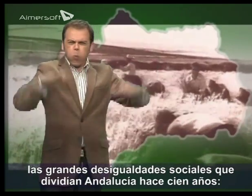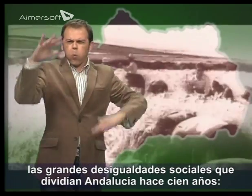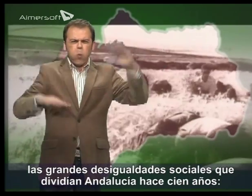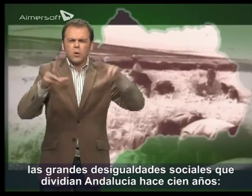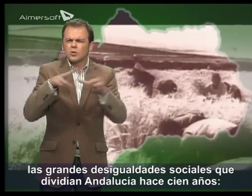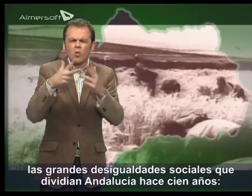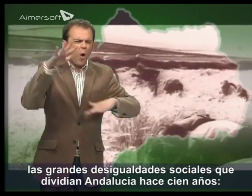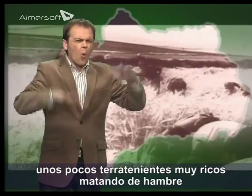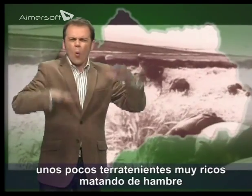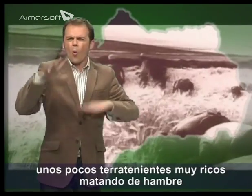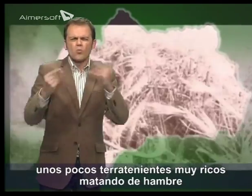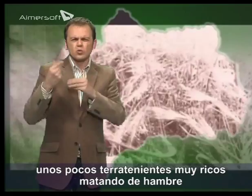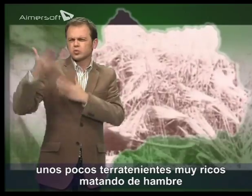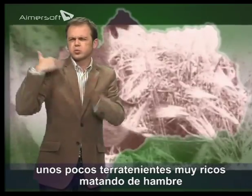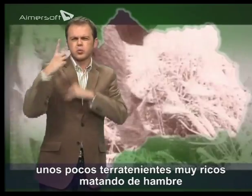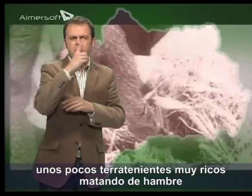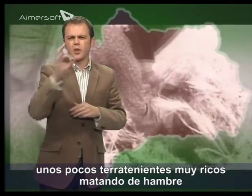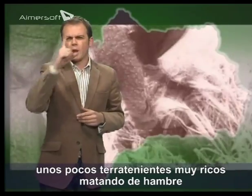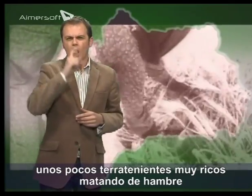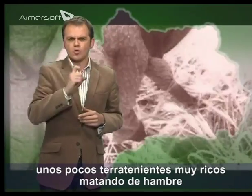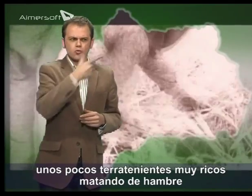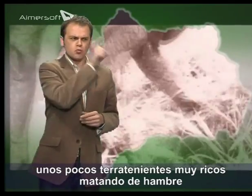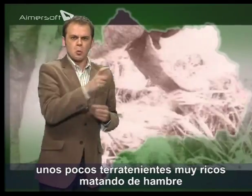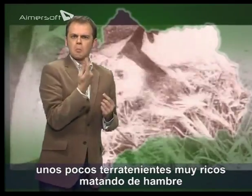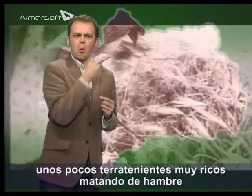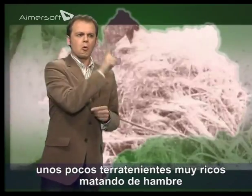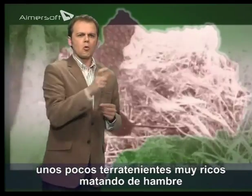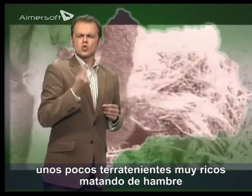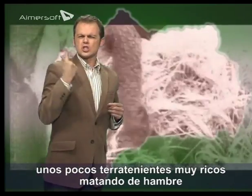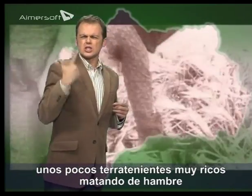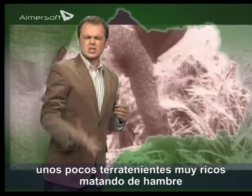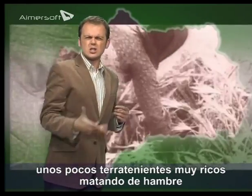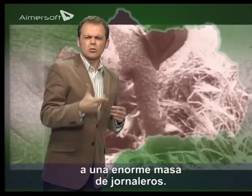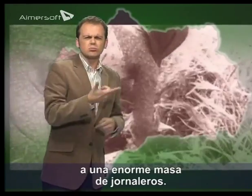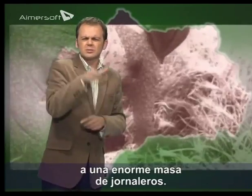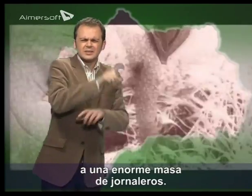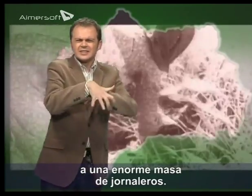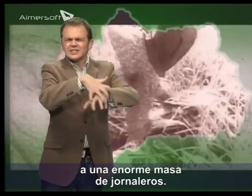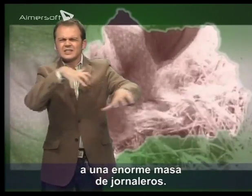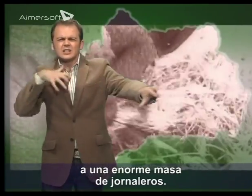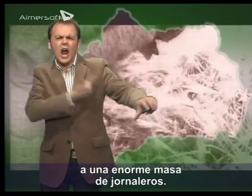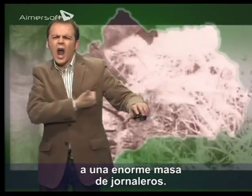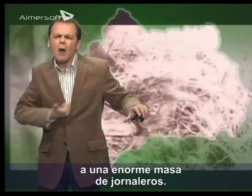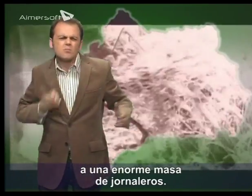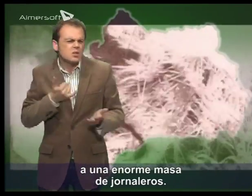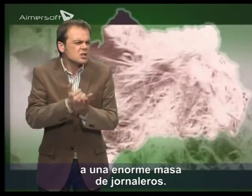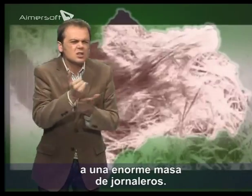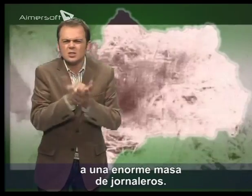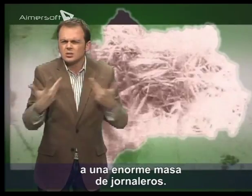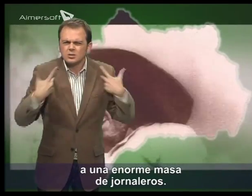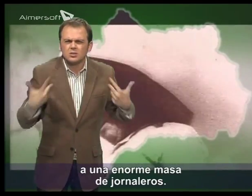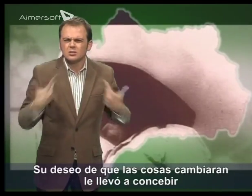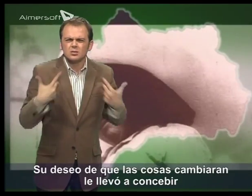Andalucía hace 100 años. Unos pocos terratenientes muy ricos matando de hambre a una enorme masa de